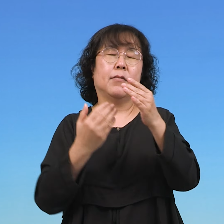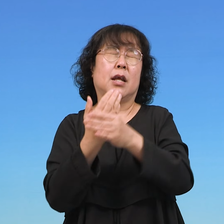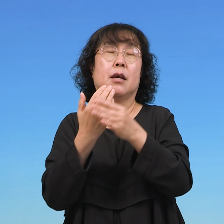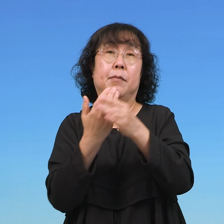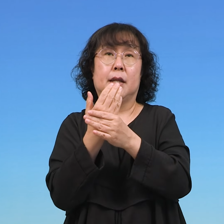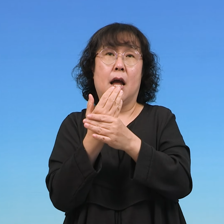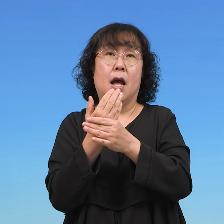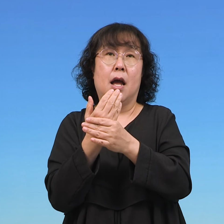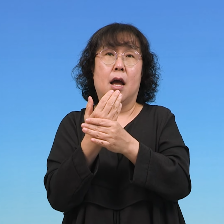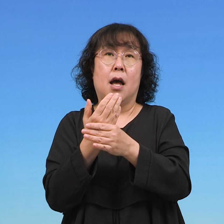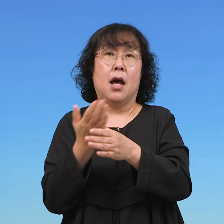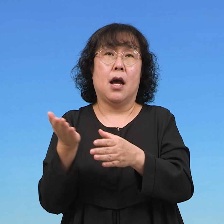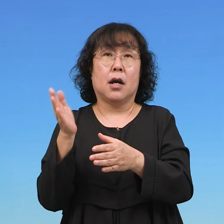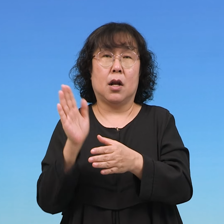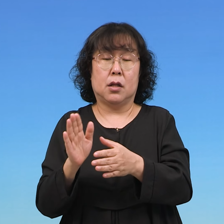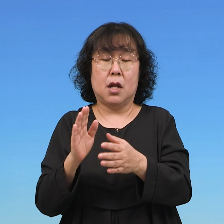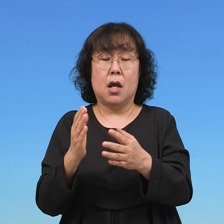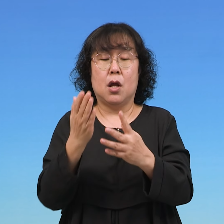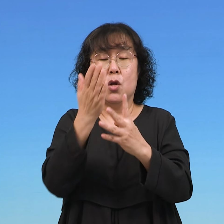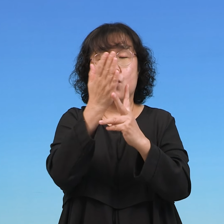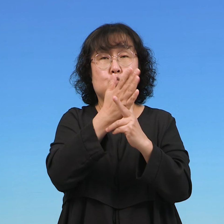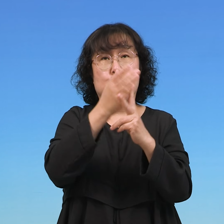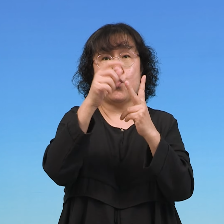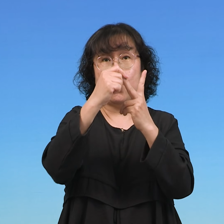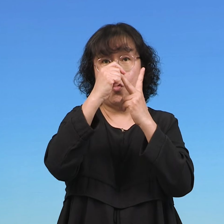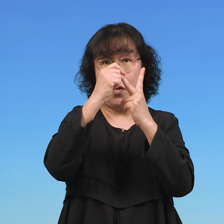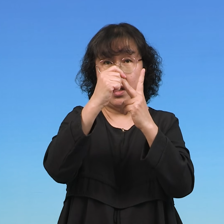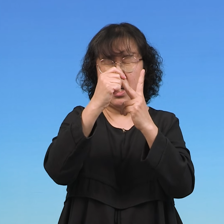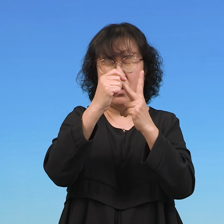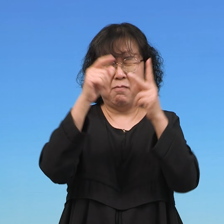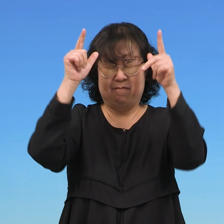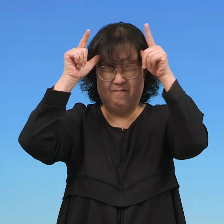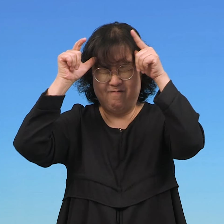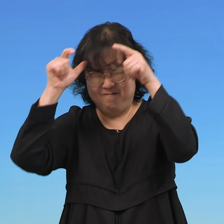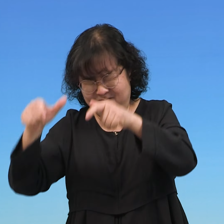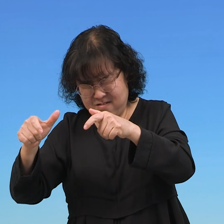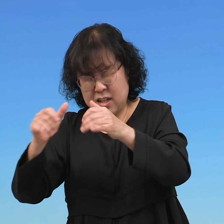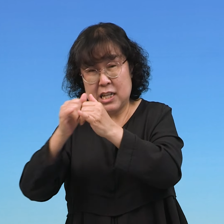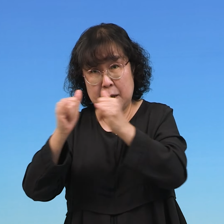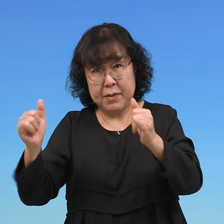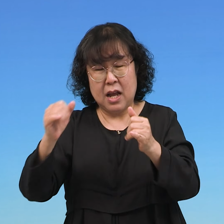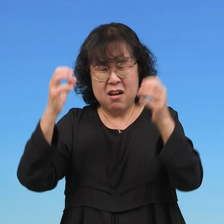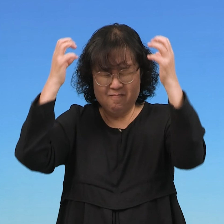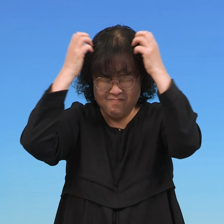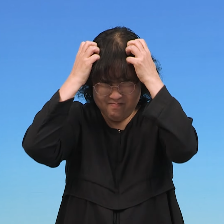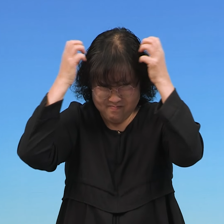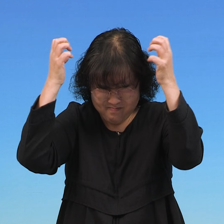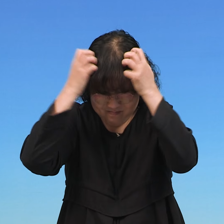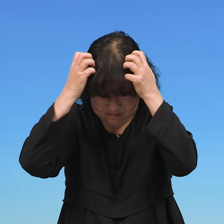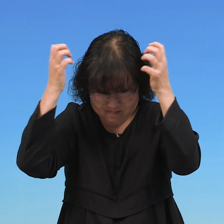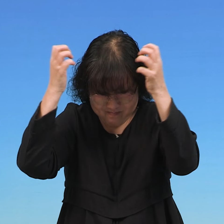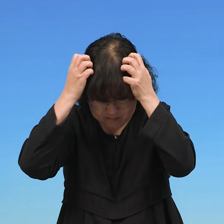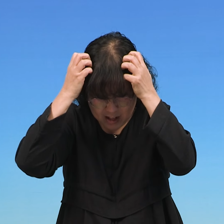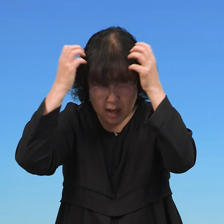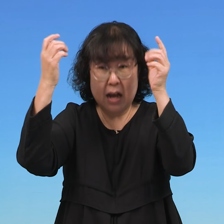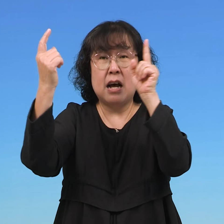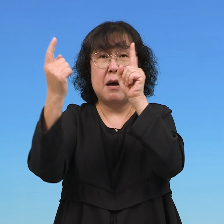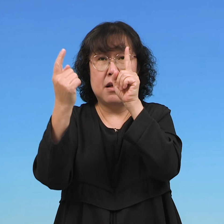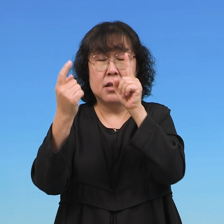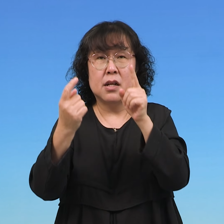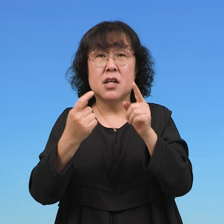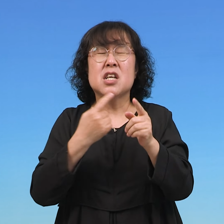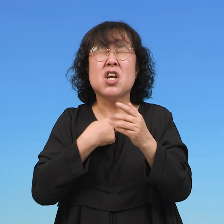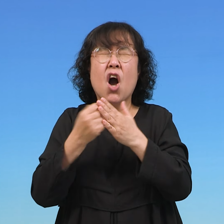이르되. 그런가 하면은 두 번째 부류의 사람은 정말 어리석은 사람이에요. 고난은 고난대로